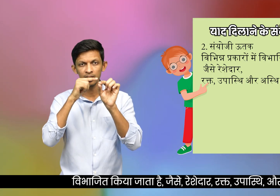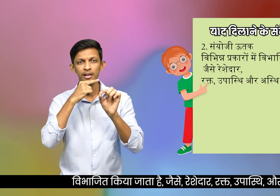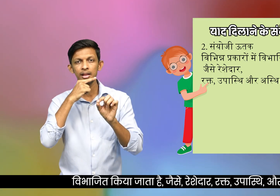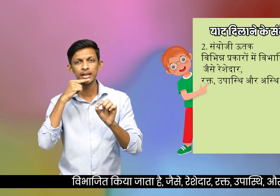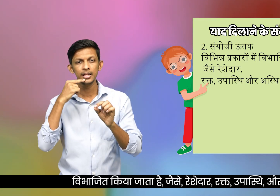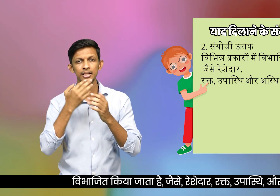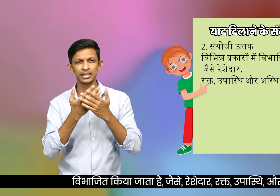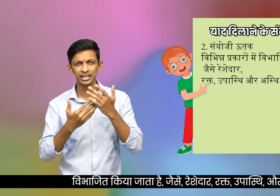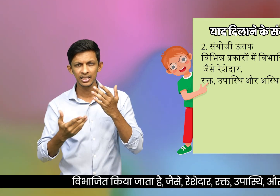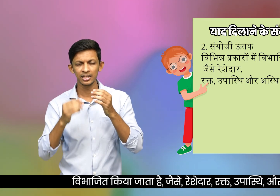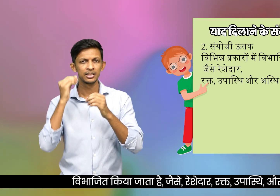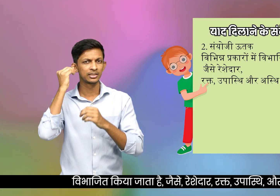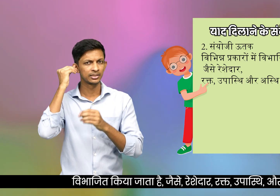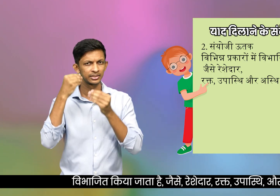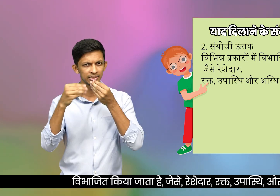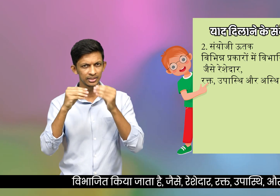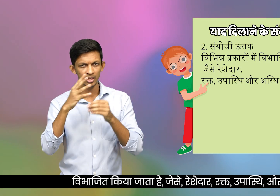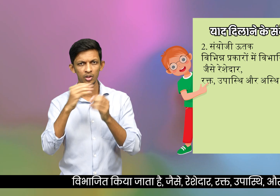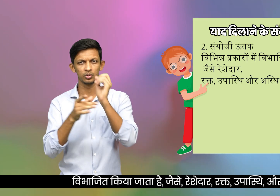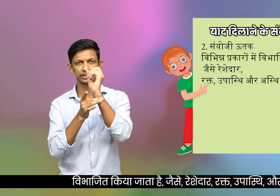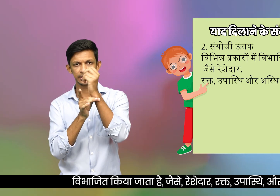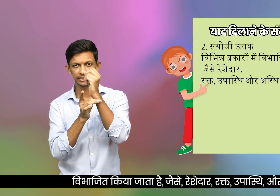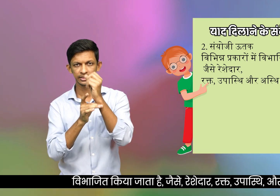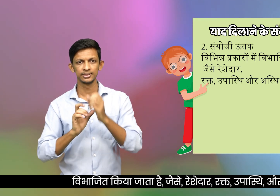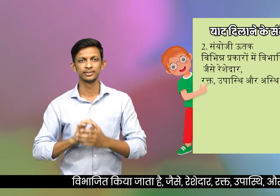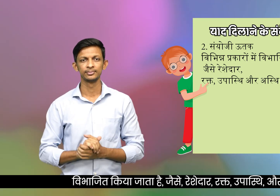उपस्थित और हड्डी।